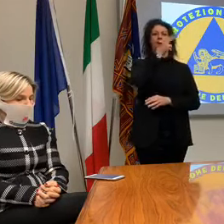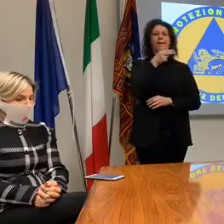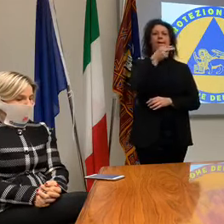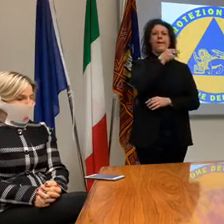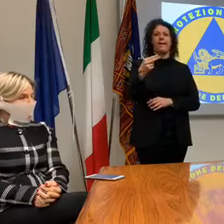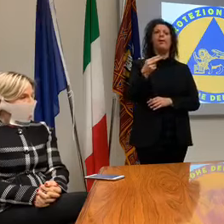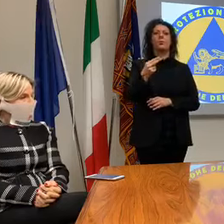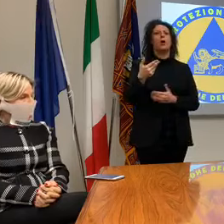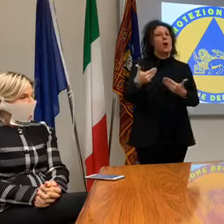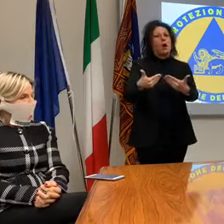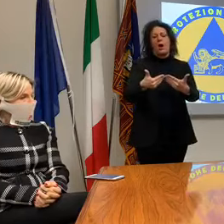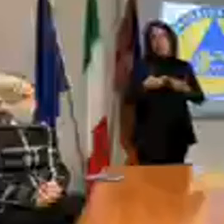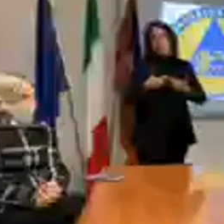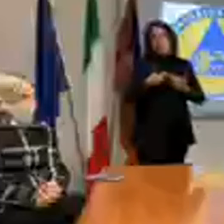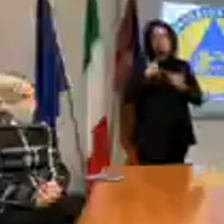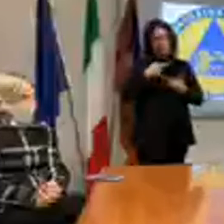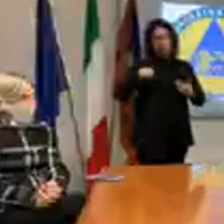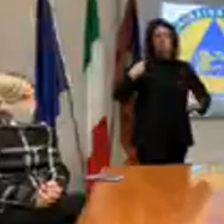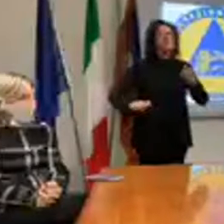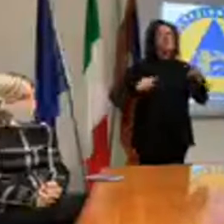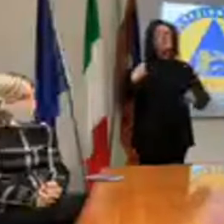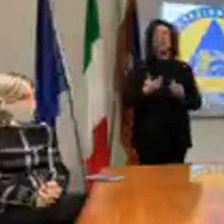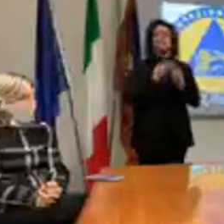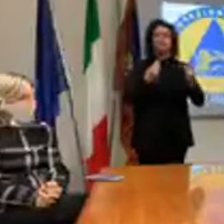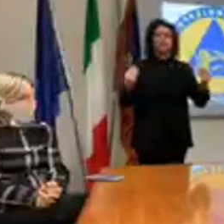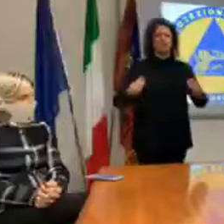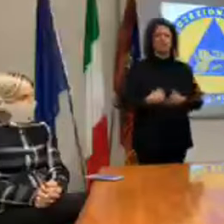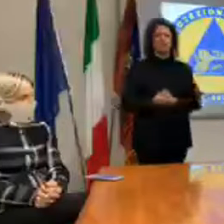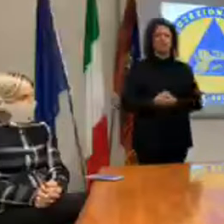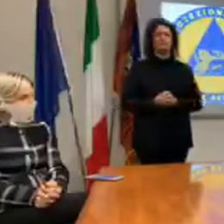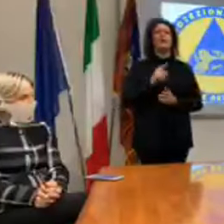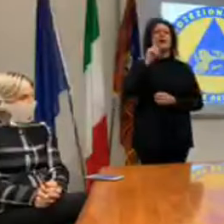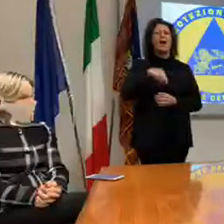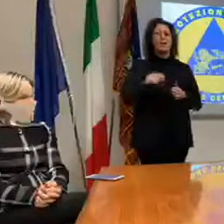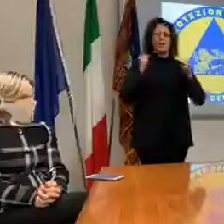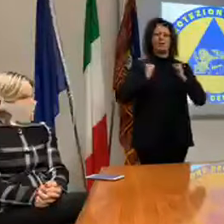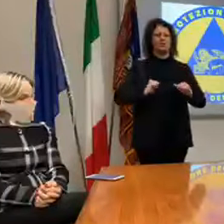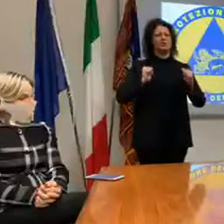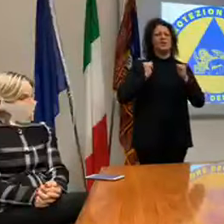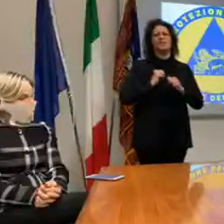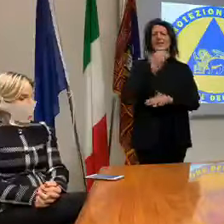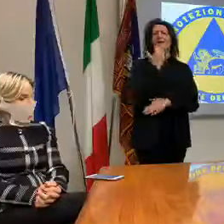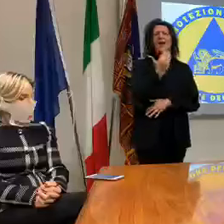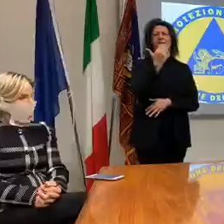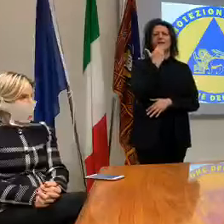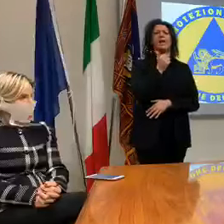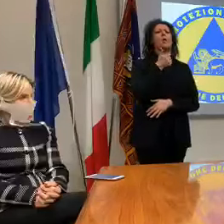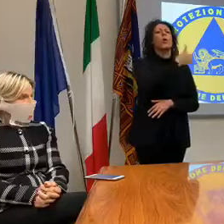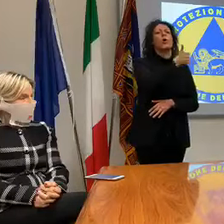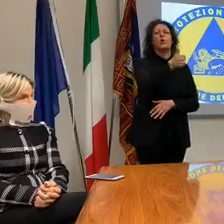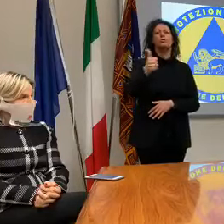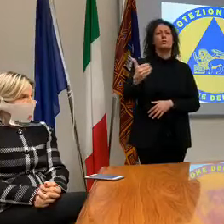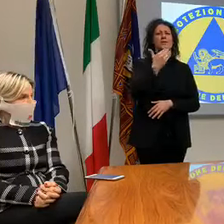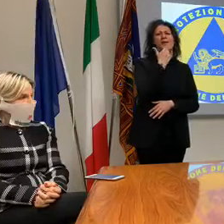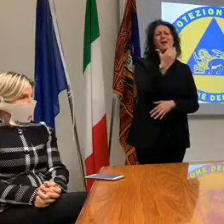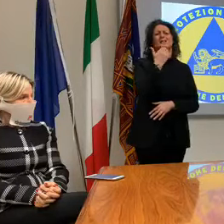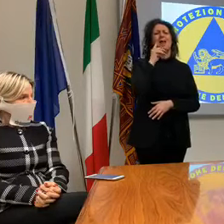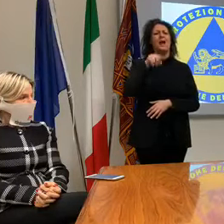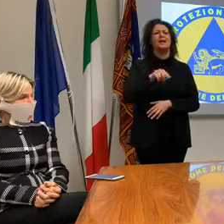far fronte alle tante spese che abbiamo. Ringrazio anche i tanti cittadini, uno ad uno, che hanno versato i 5 euro, i 10 euro,